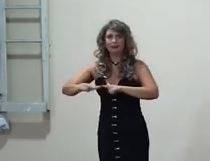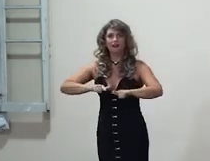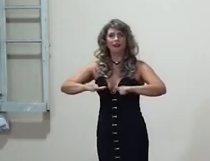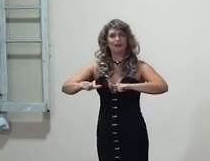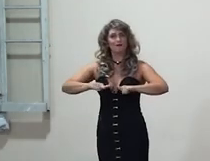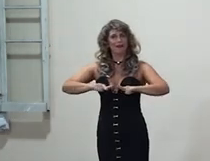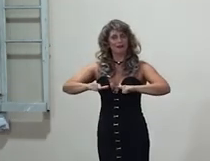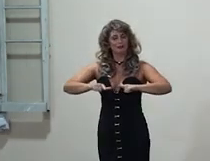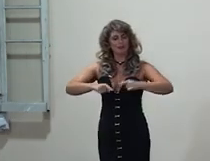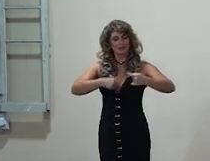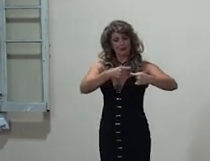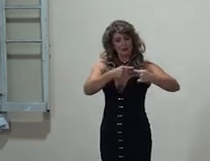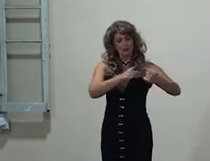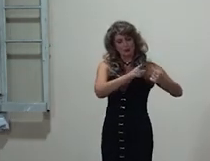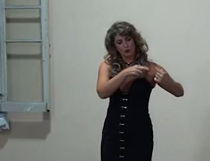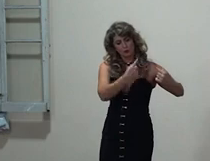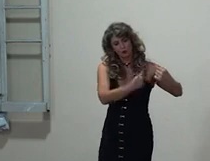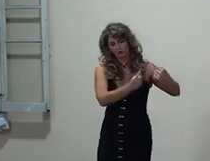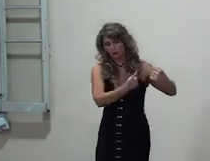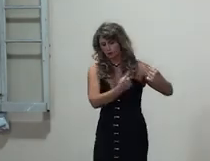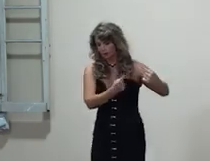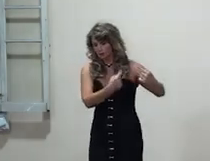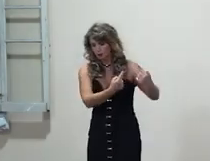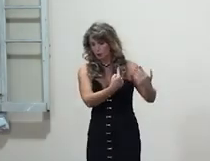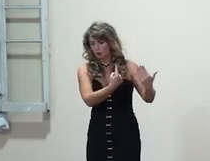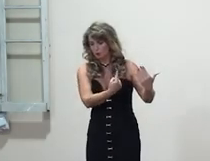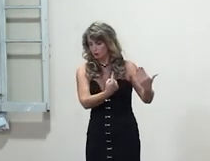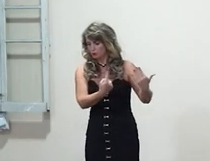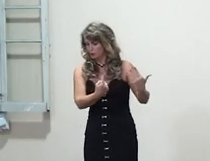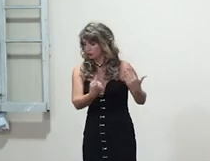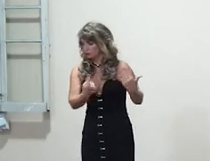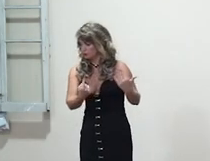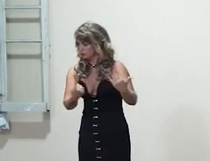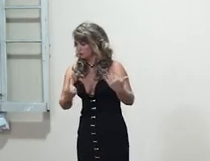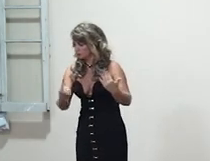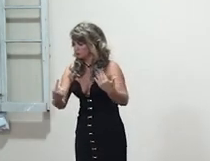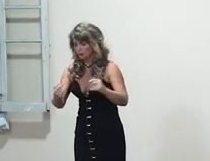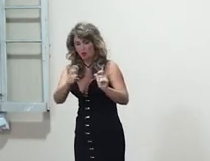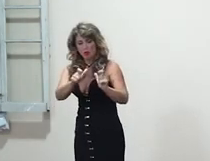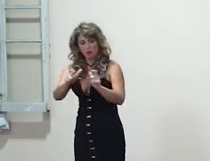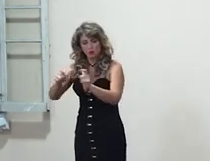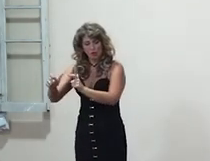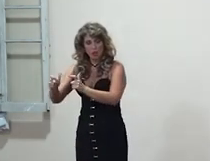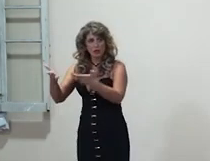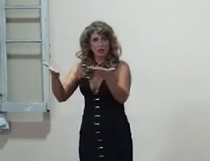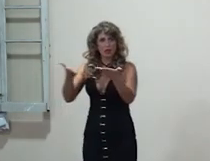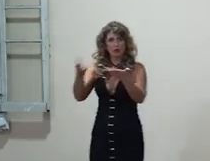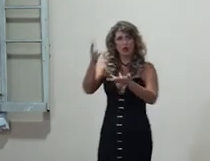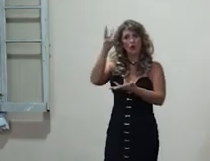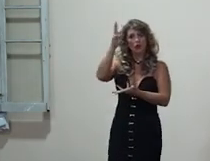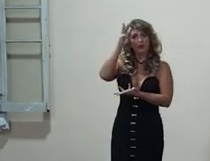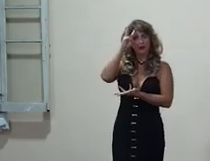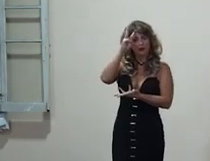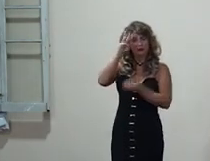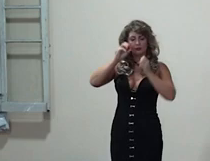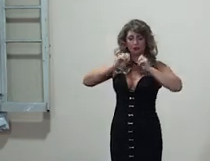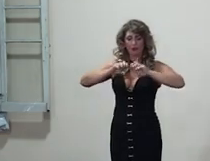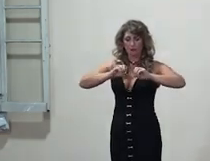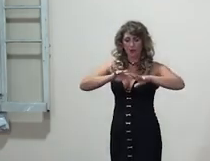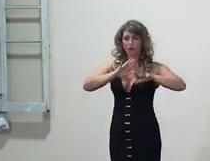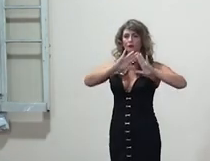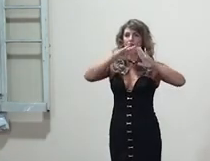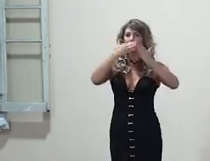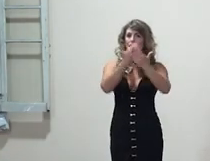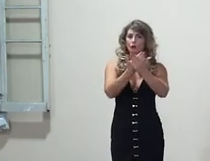roteiro por onde eu passei. Agora, terça-feira, eu dei uma aula na Escola de Turismo de